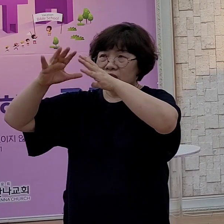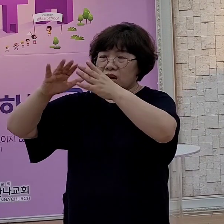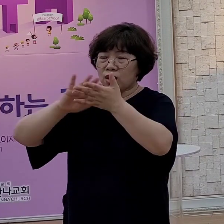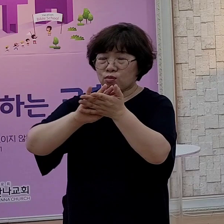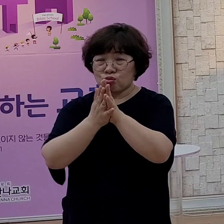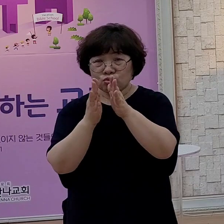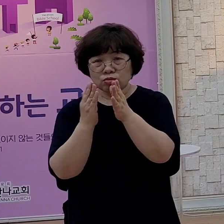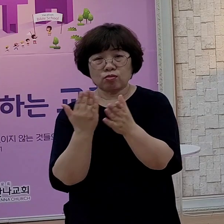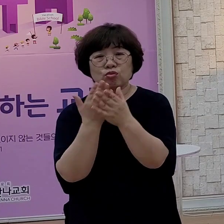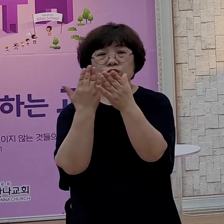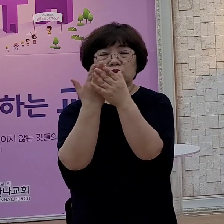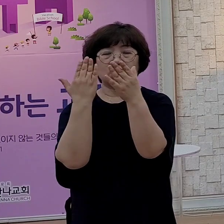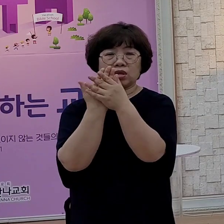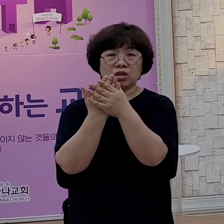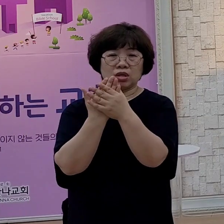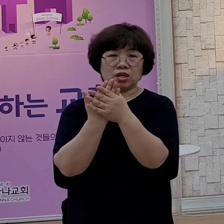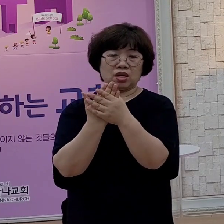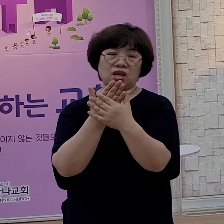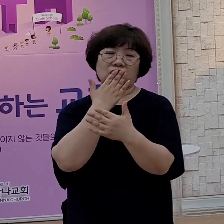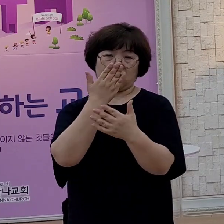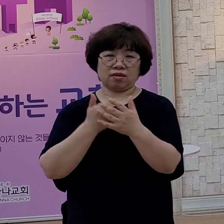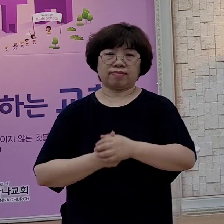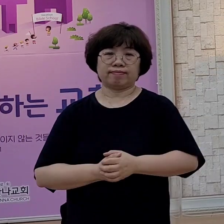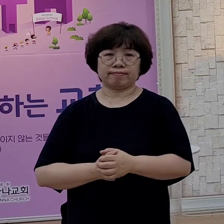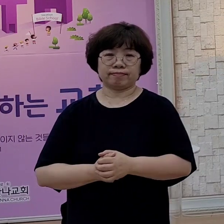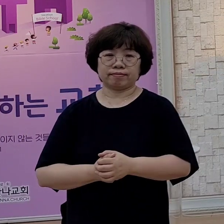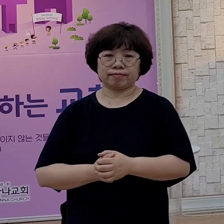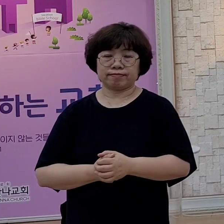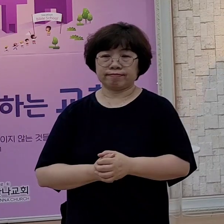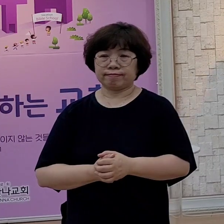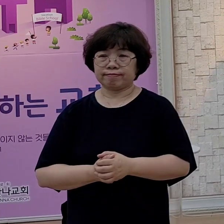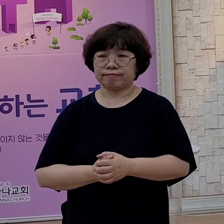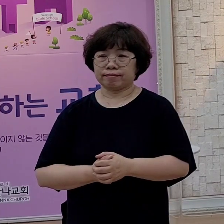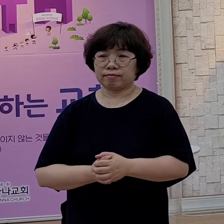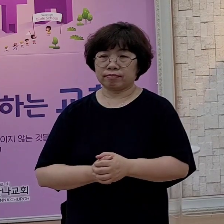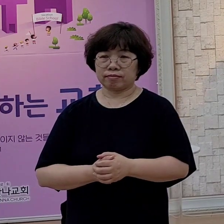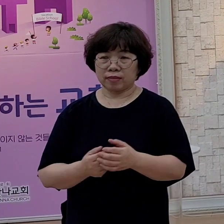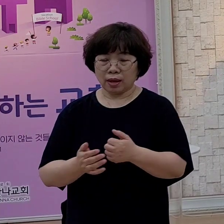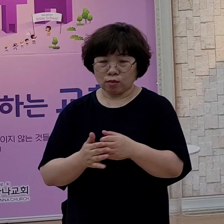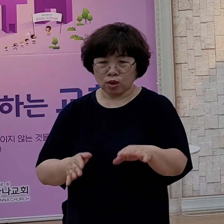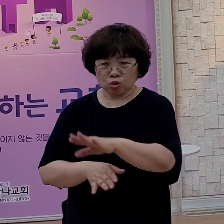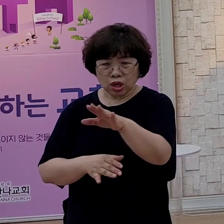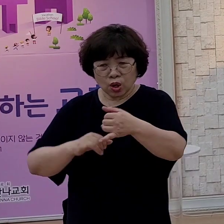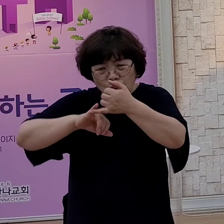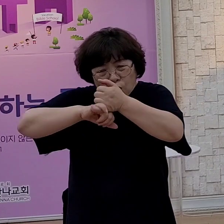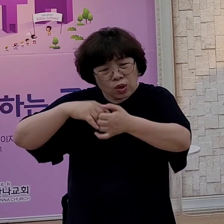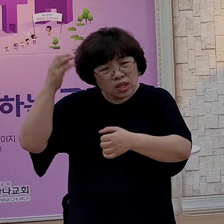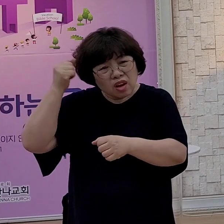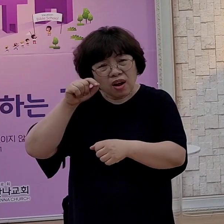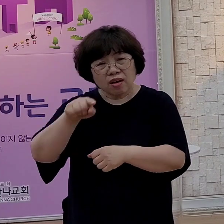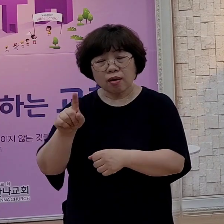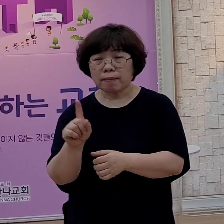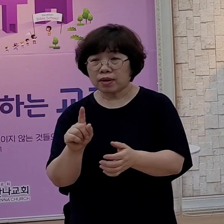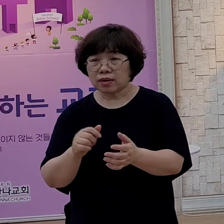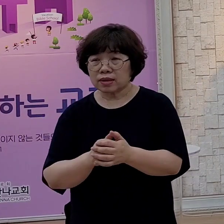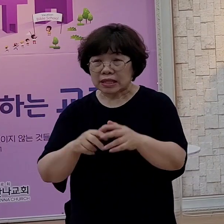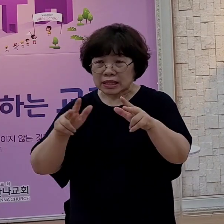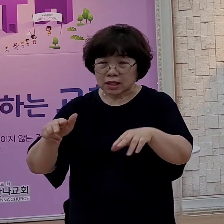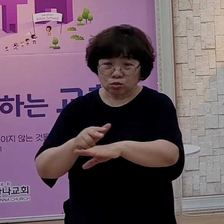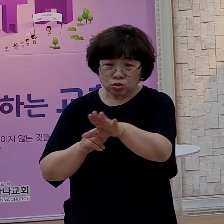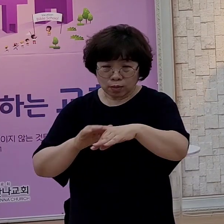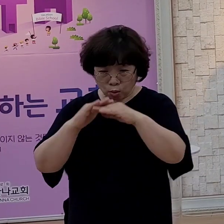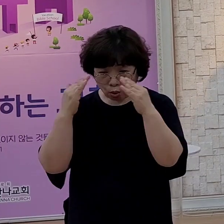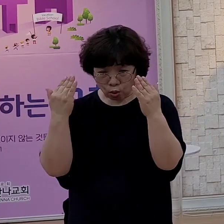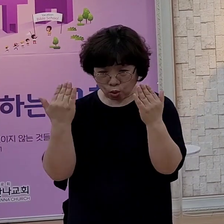변화되고 발전된다는 것이죠. 그래서 여러분 우리 꼭 기억하셔야 될 게 뭐냐면 지금 우리가